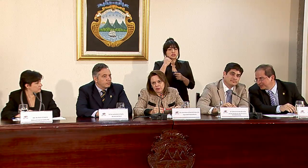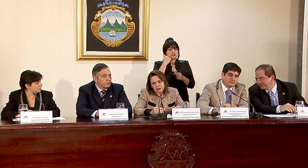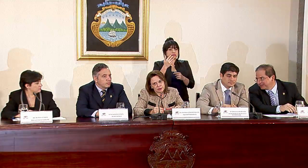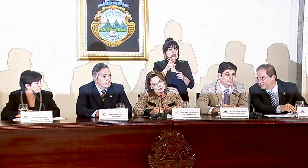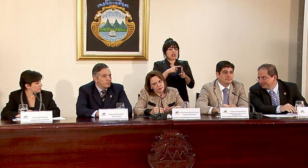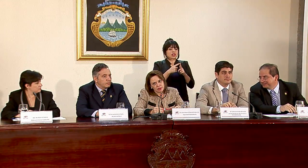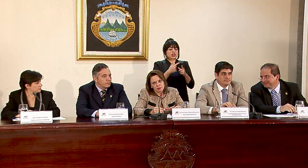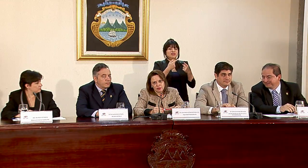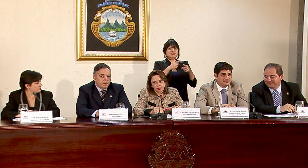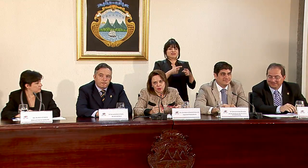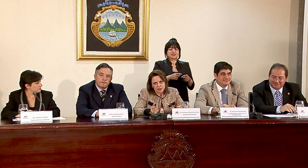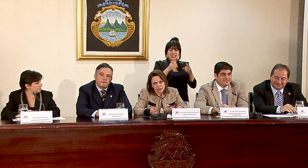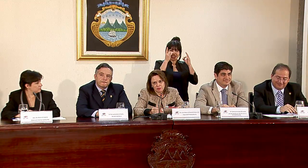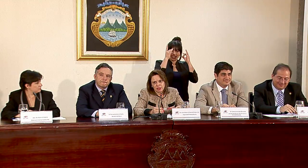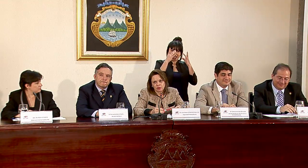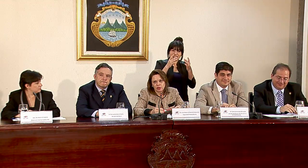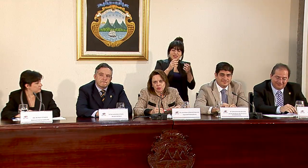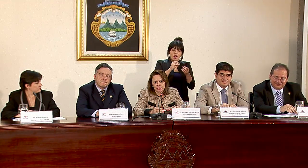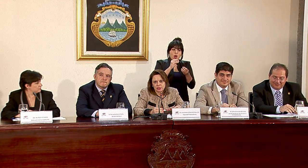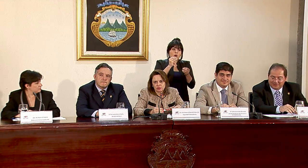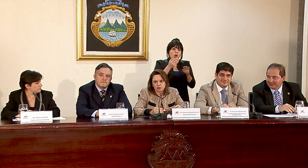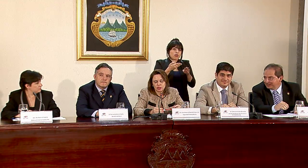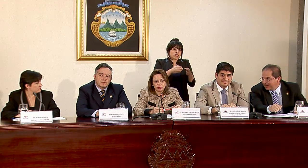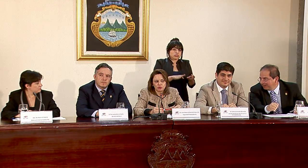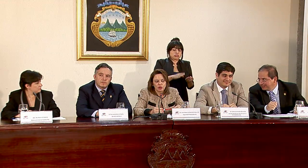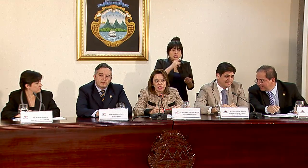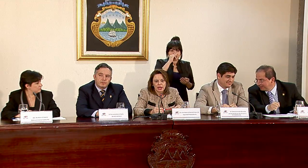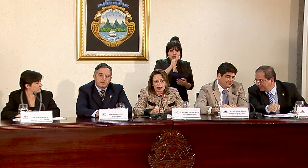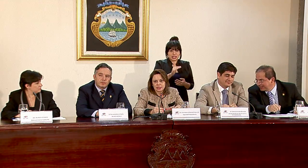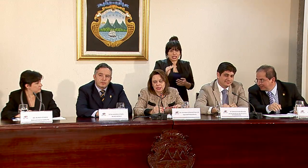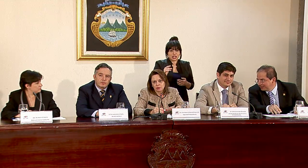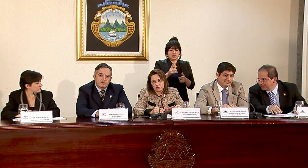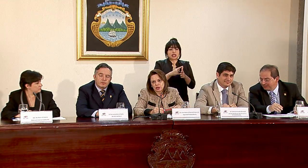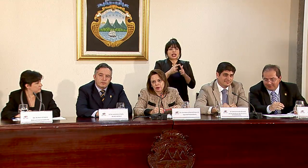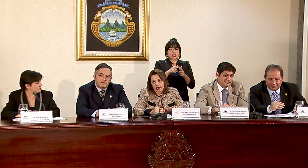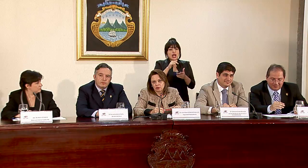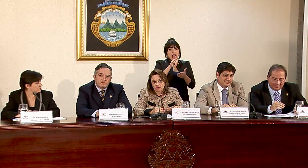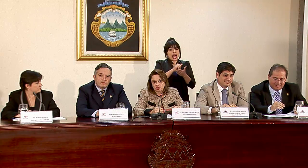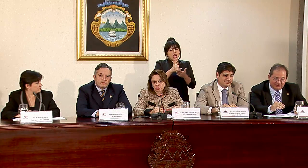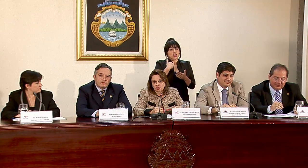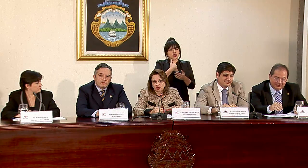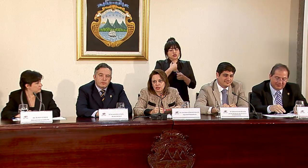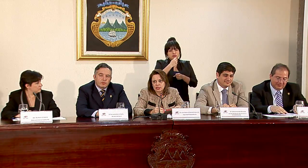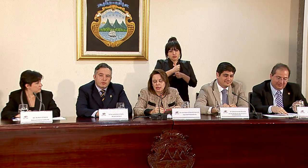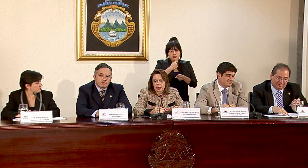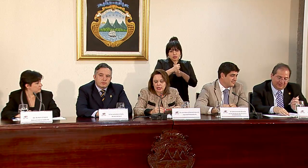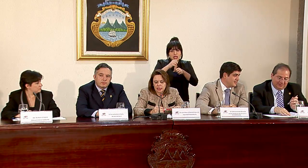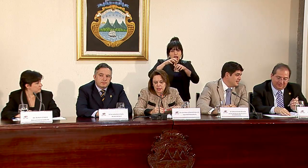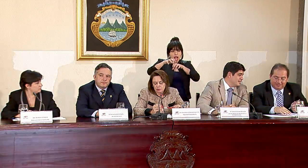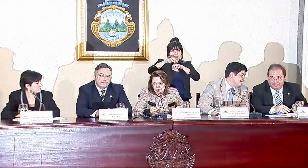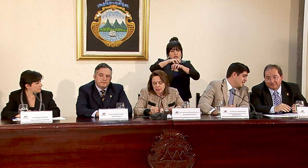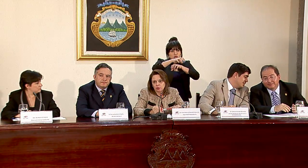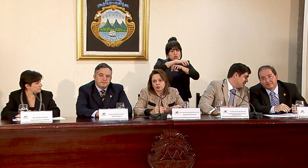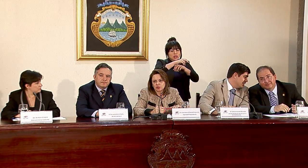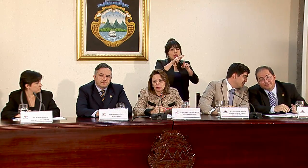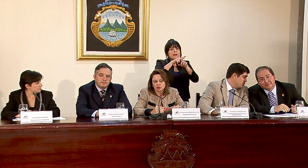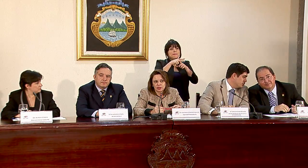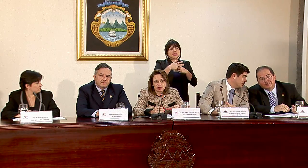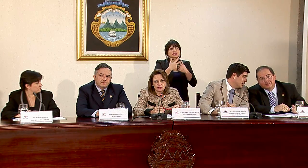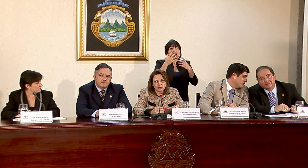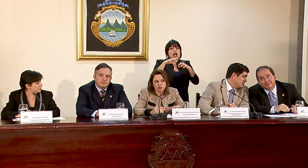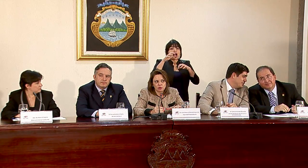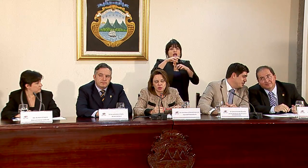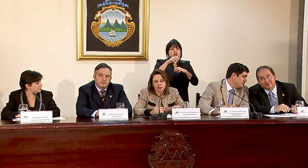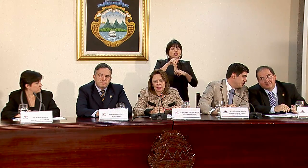vejámenes terribles o hasta terminar con la muerte de estos niños. Ahí estamos trabajando en los cantones, empezando por los